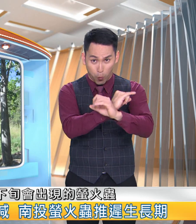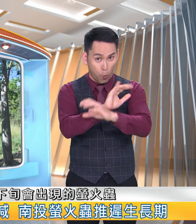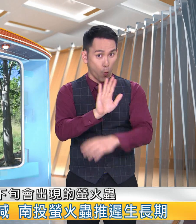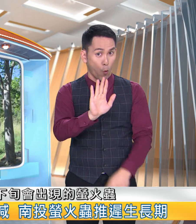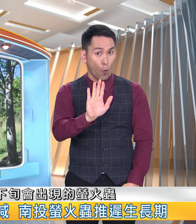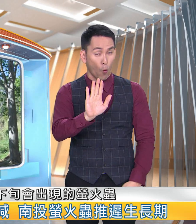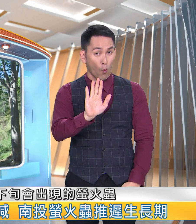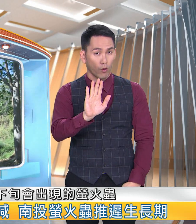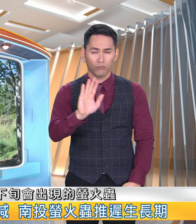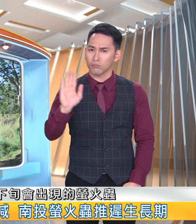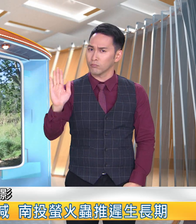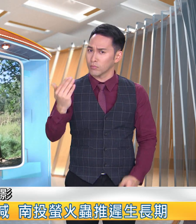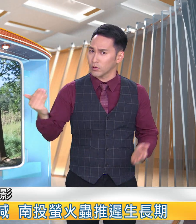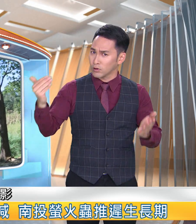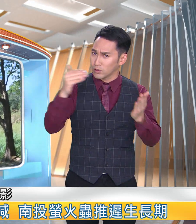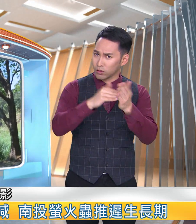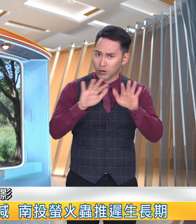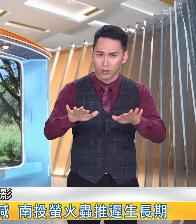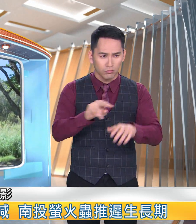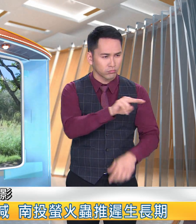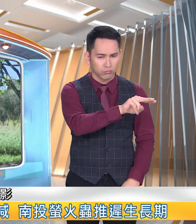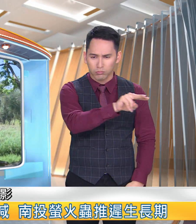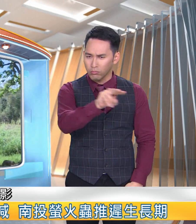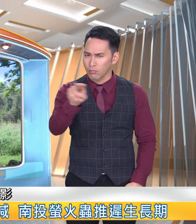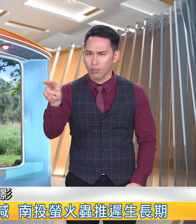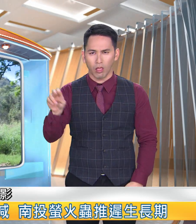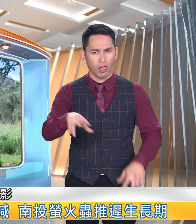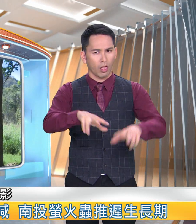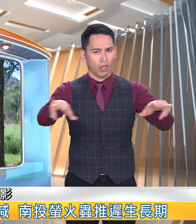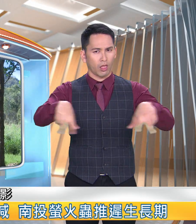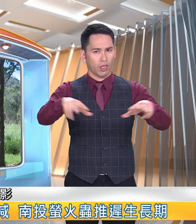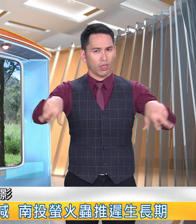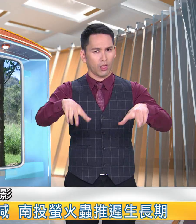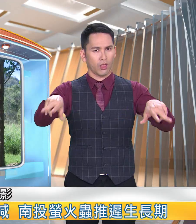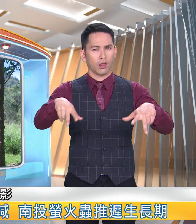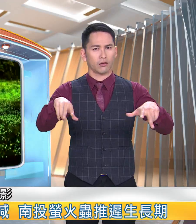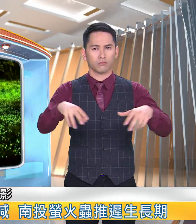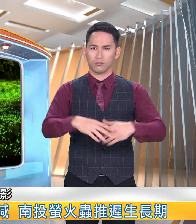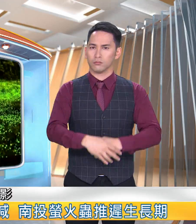火虫，到现在还看不见踪影。